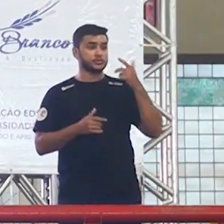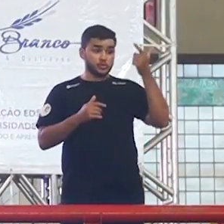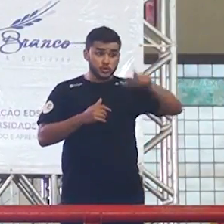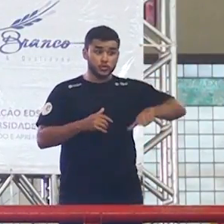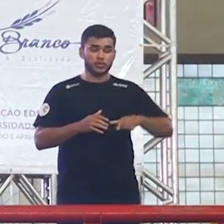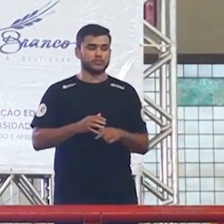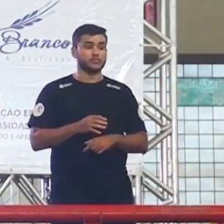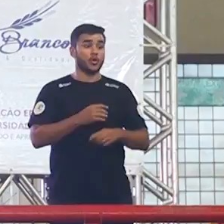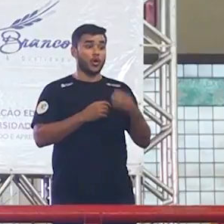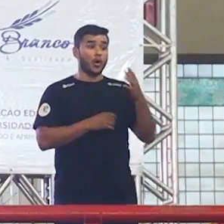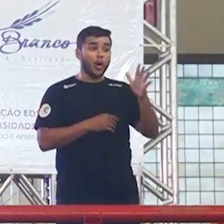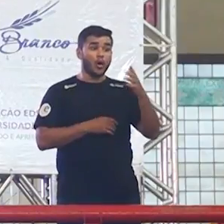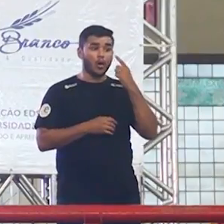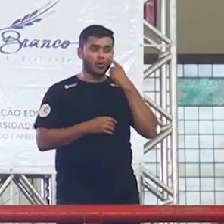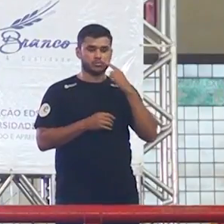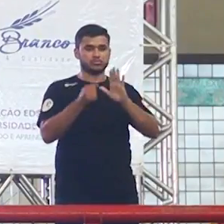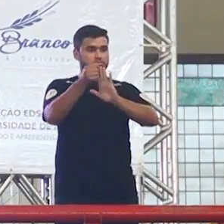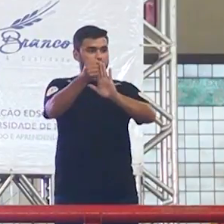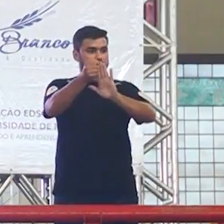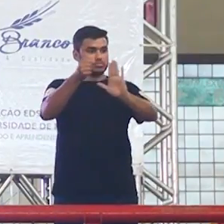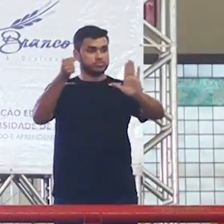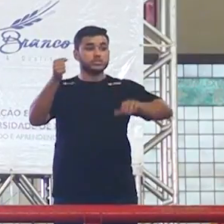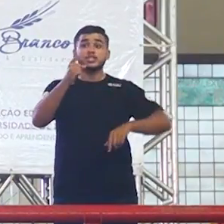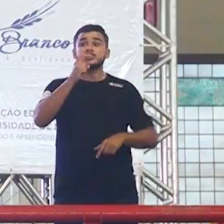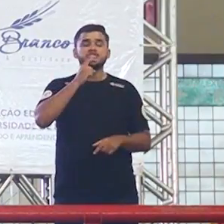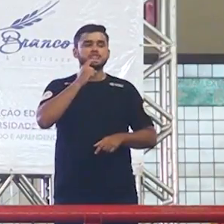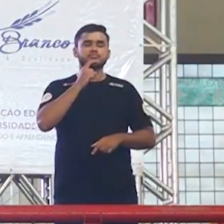41,6 kWh é a energia em um mês.